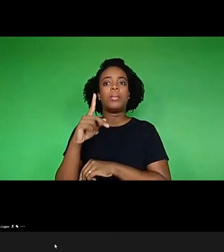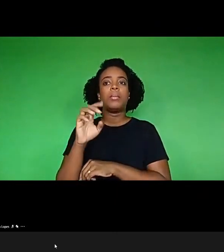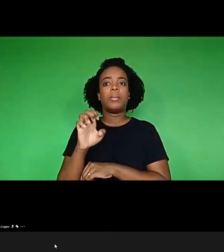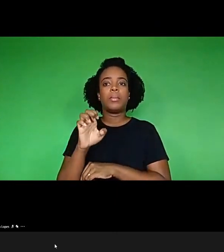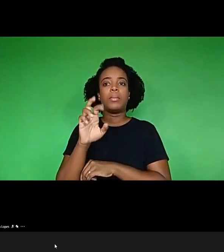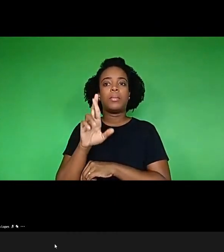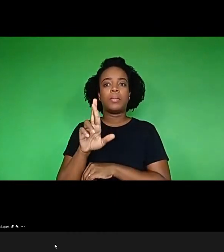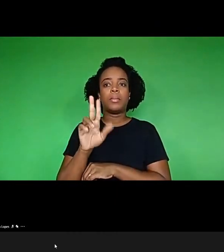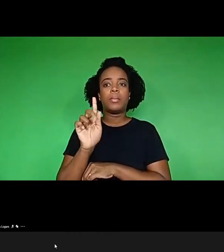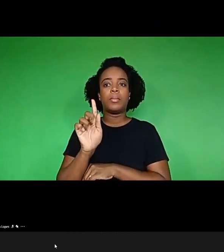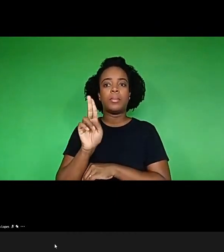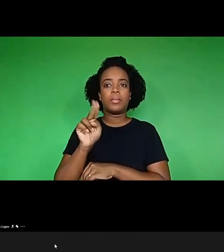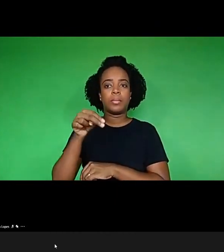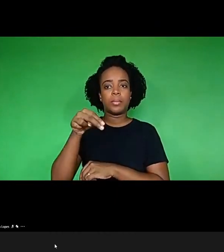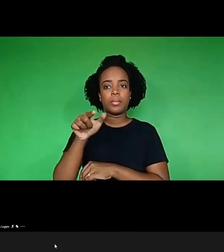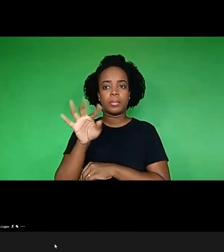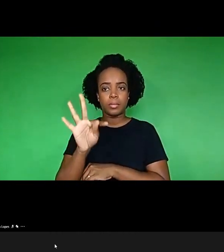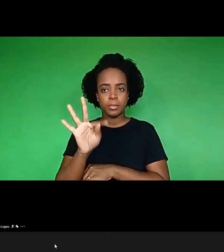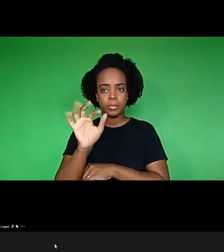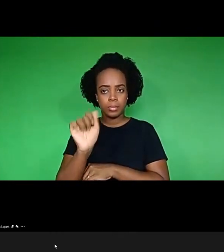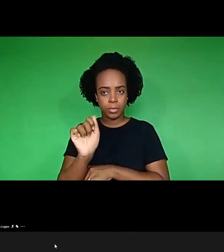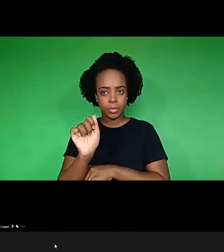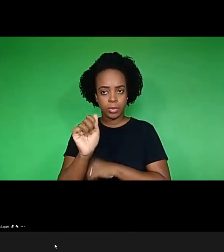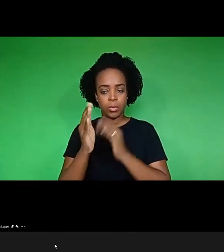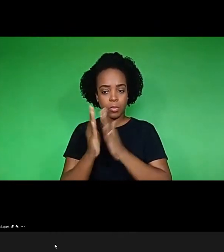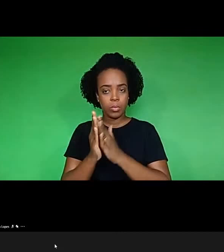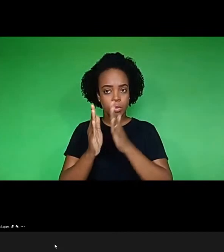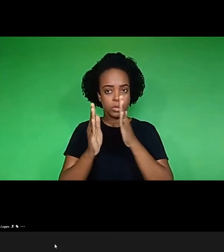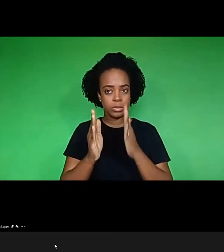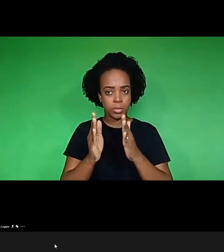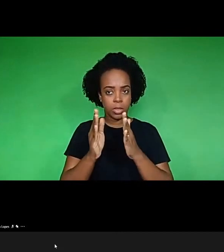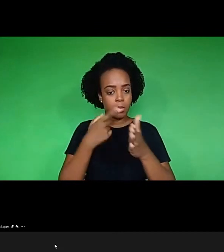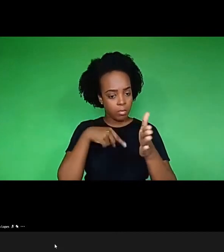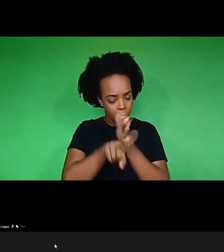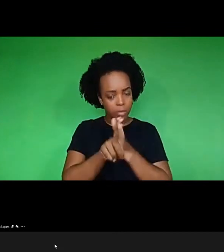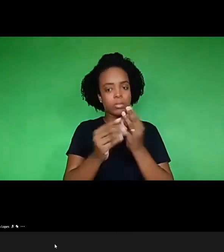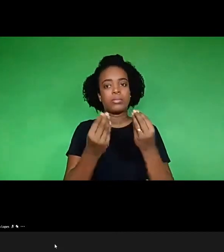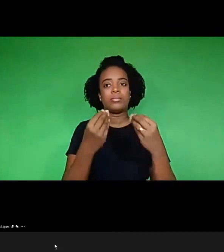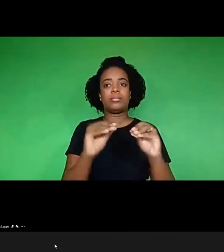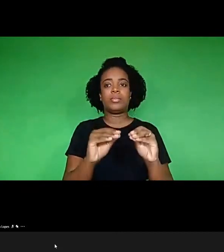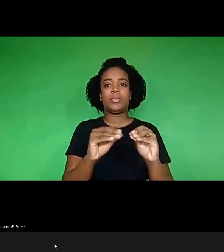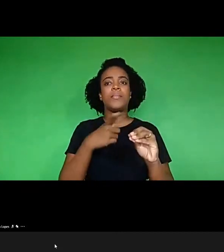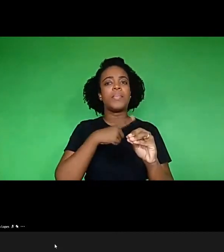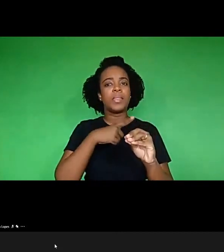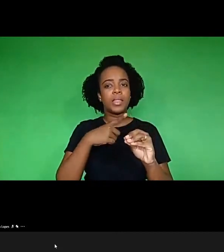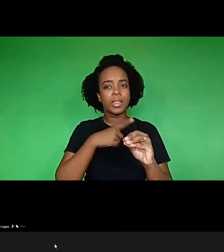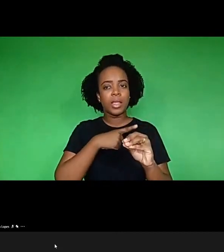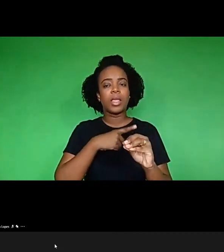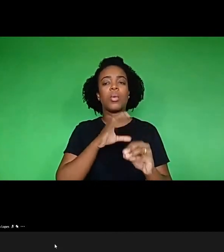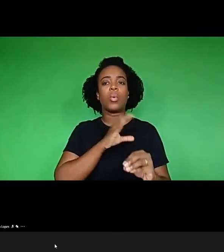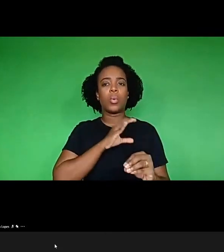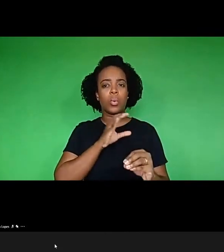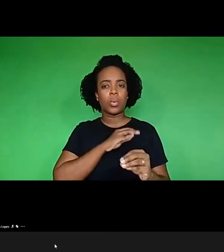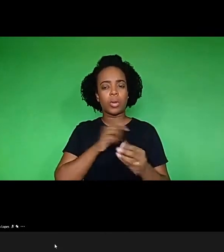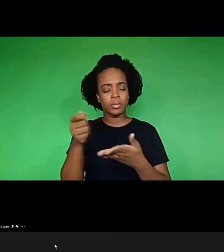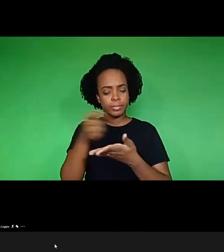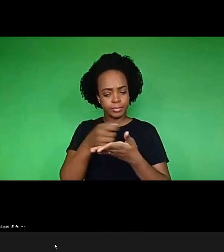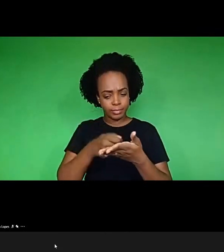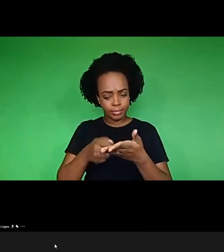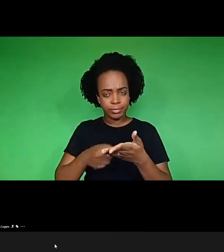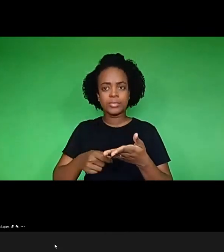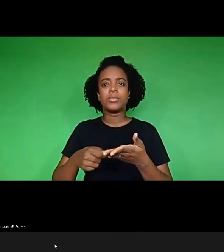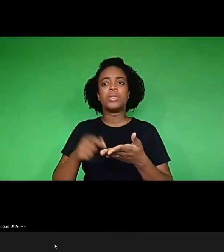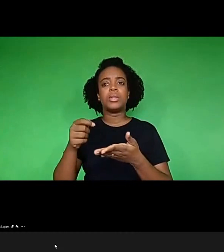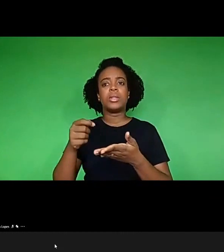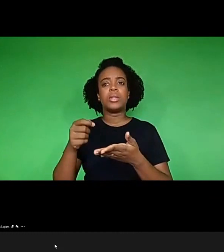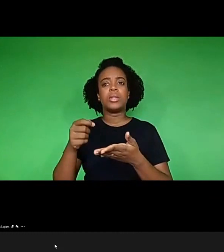pergunta. Nós temos aqui as meninas que estão anotando todas as perguntas e vão colocar aqui para a gente responder mais na